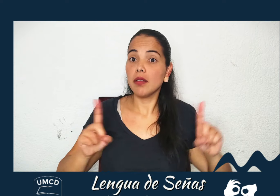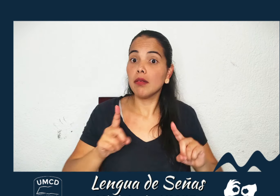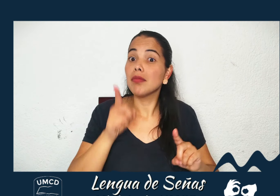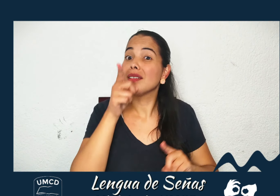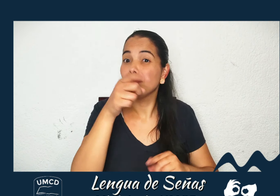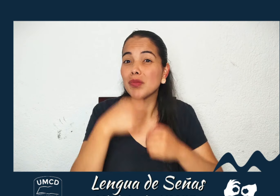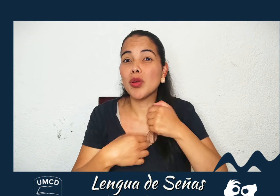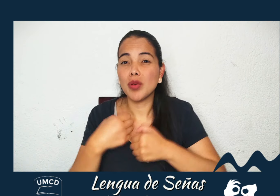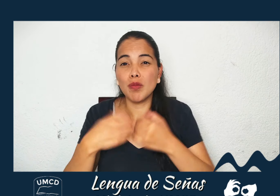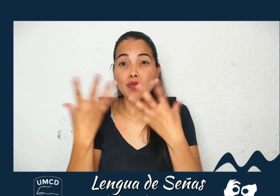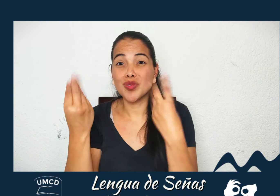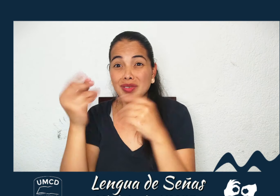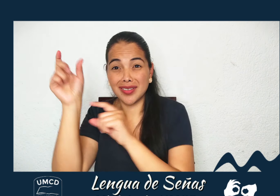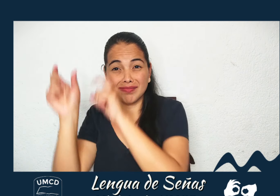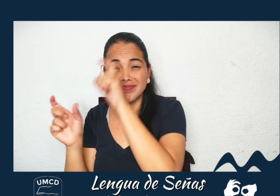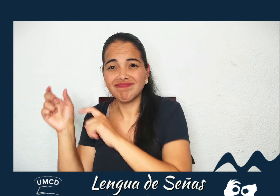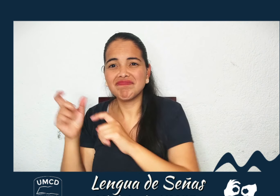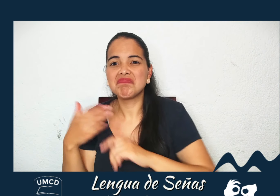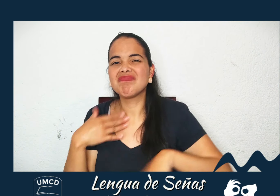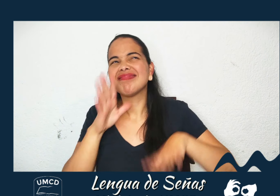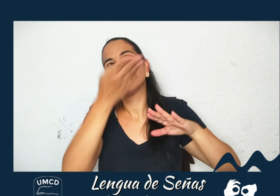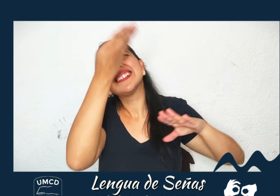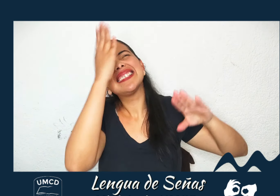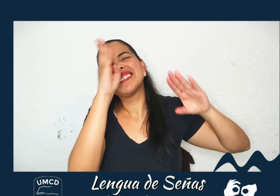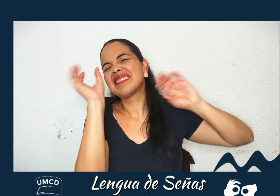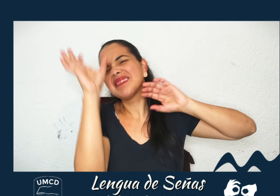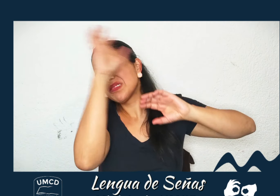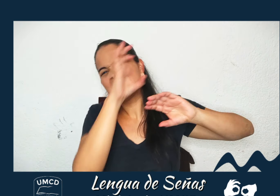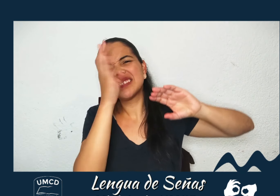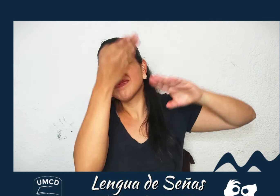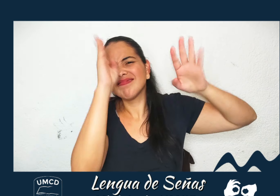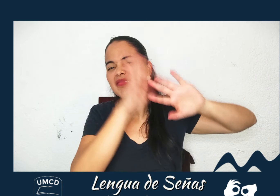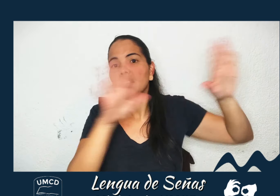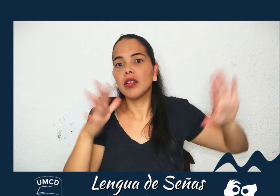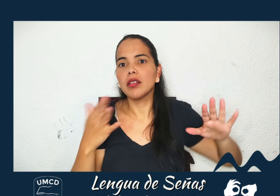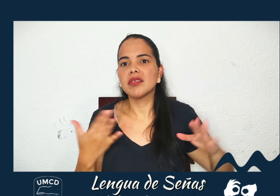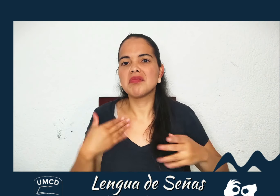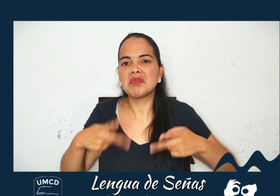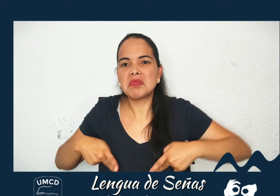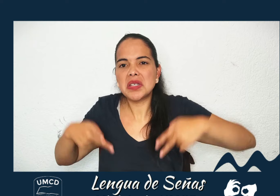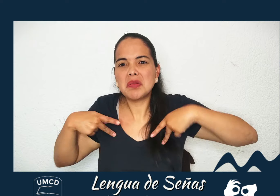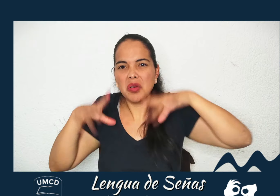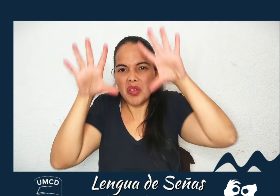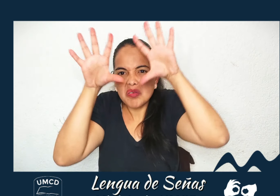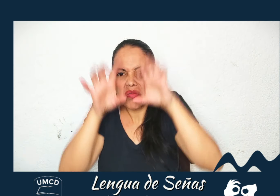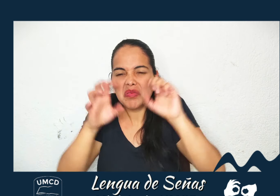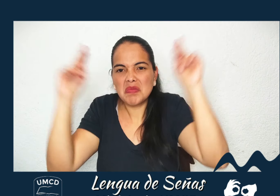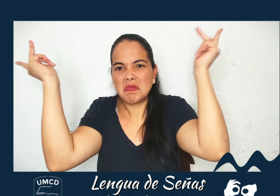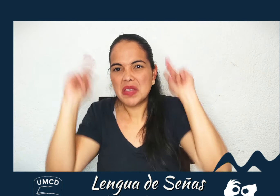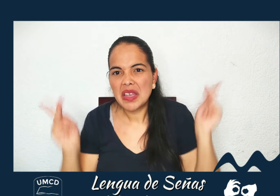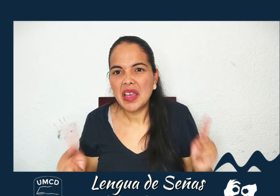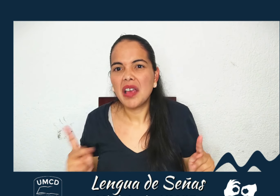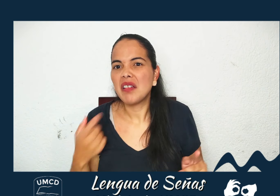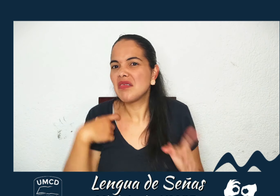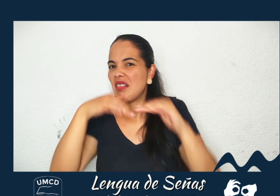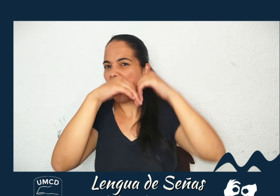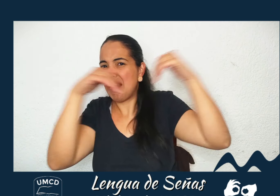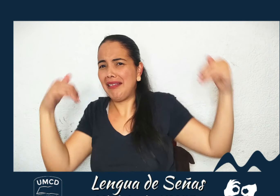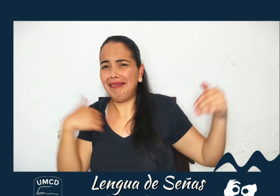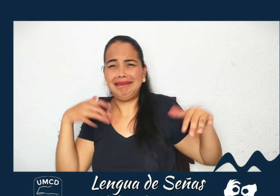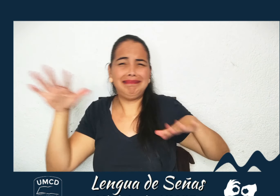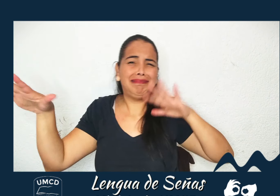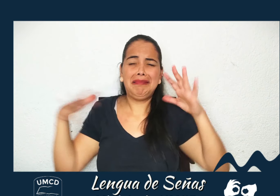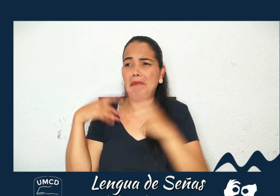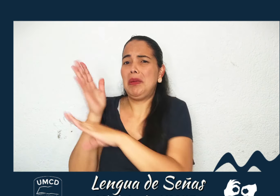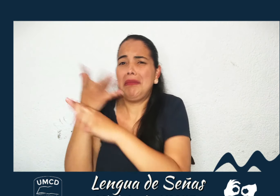el problema. Muchas veces nosotros, por no buscar a Dios y a su guía, nos estamos alejando de la luz